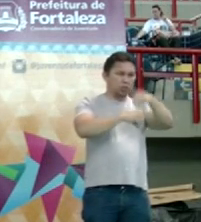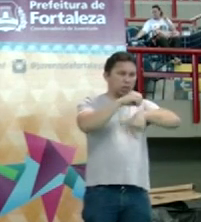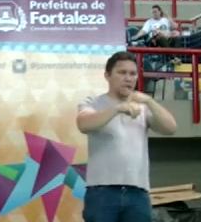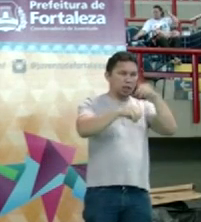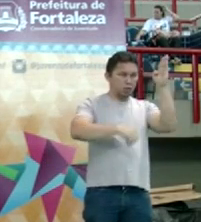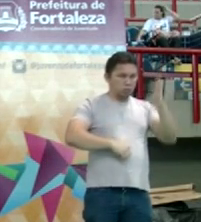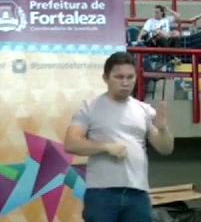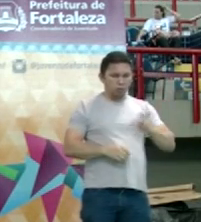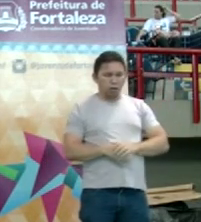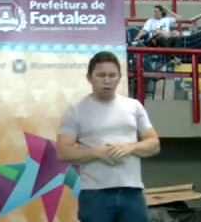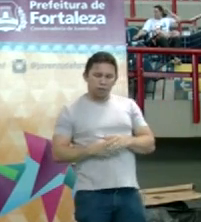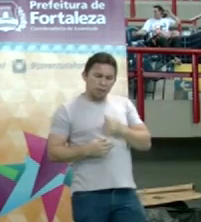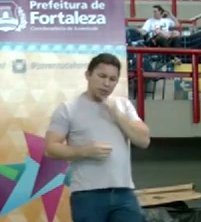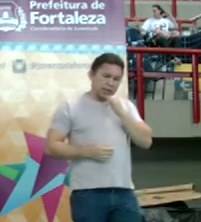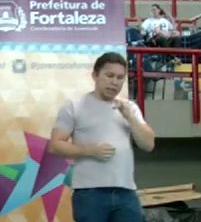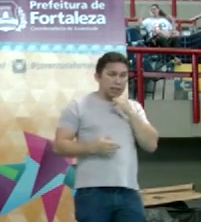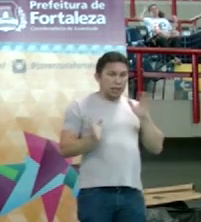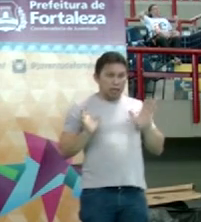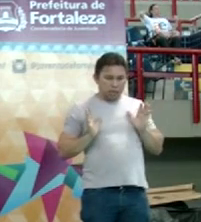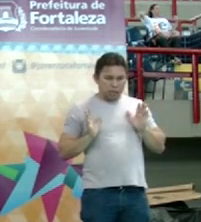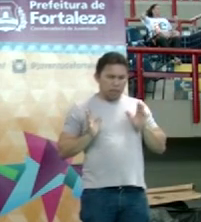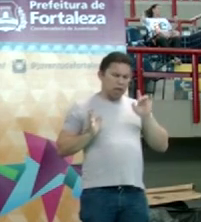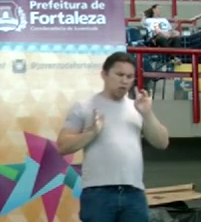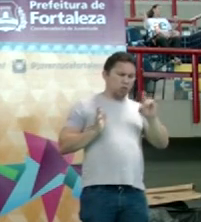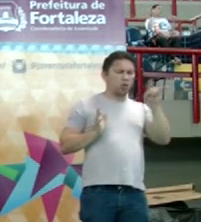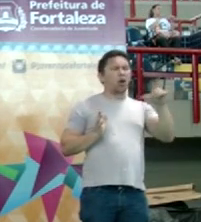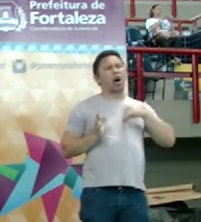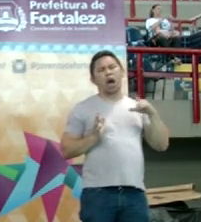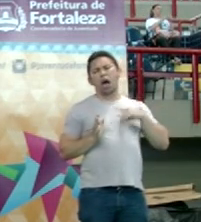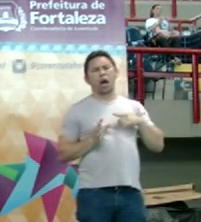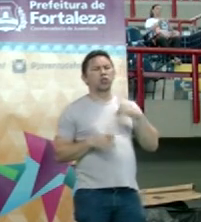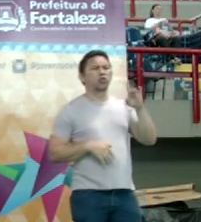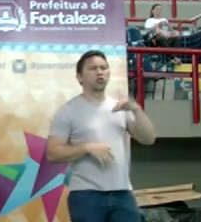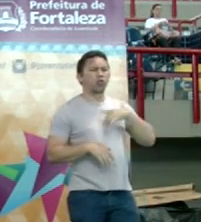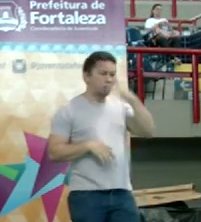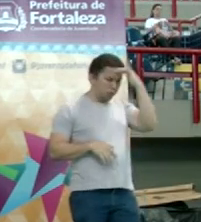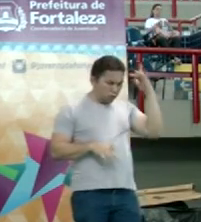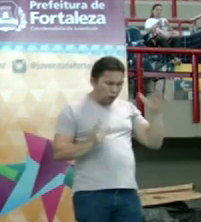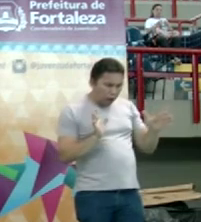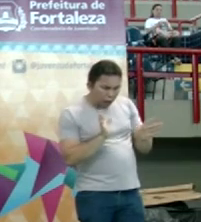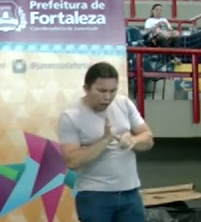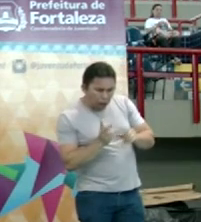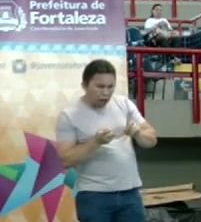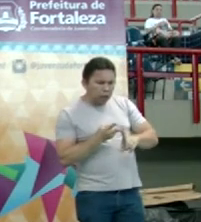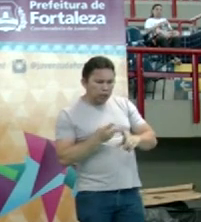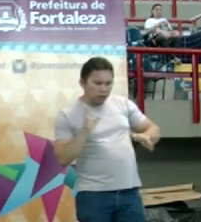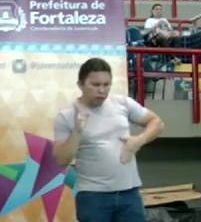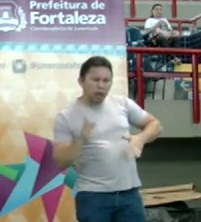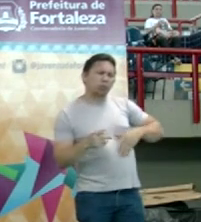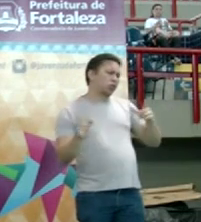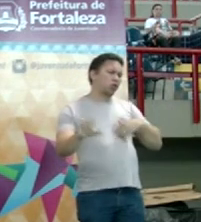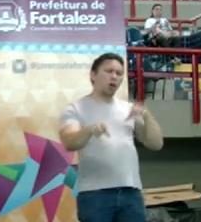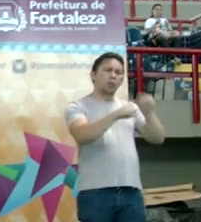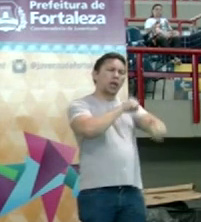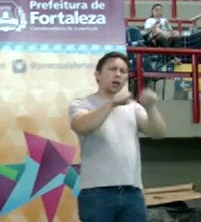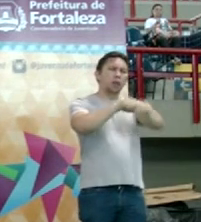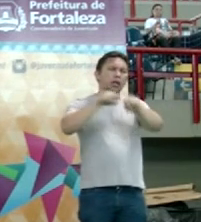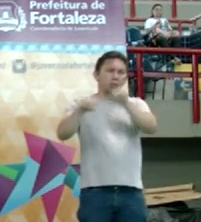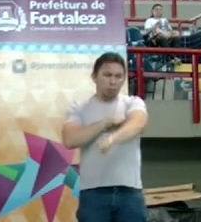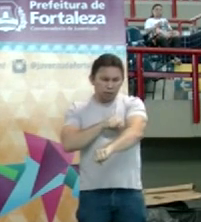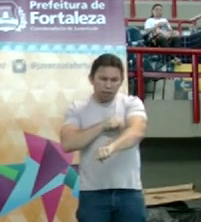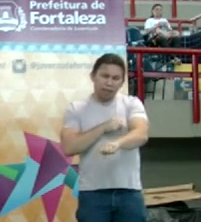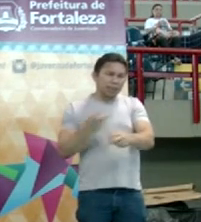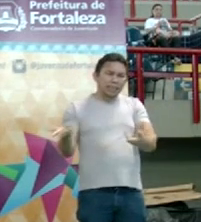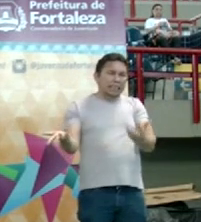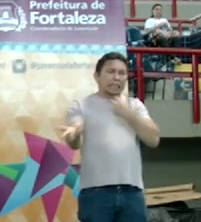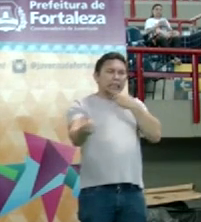posso jogar a informação de que a pena de morte resolveria. Não posso, porque vocês sabem que existe uma